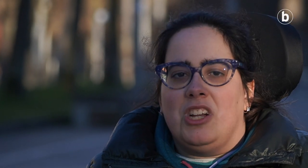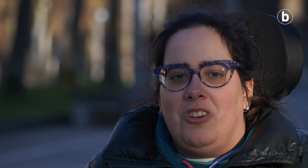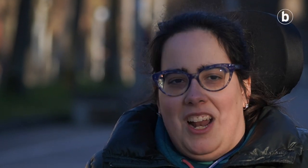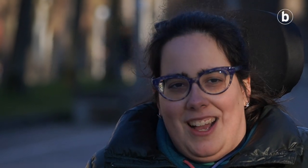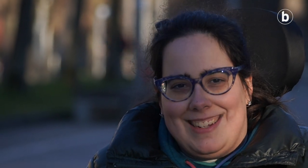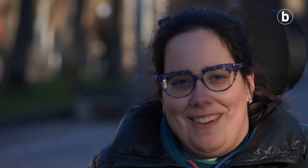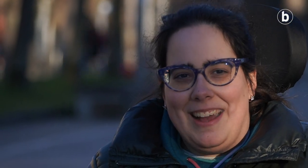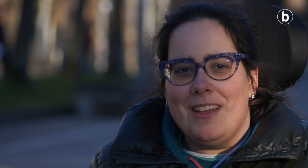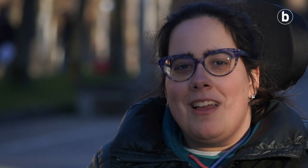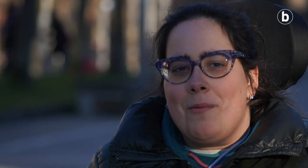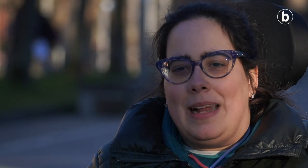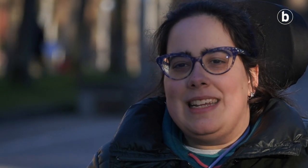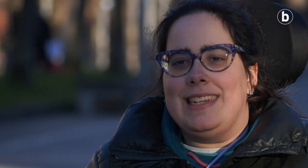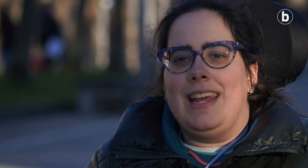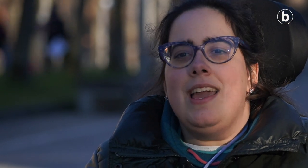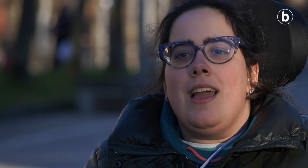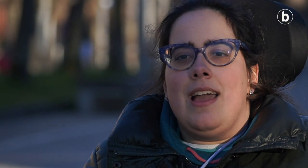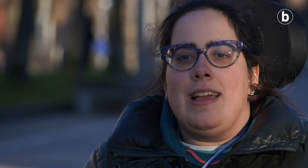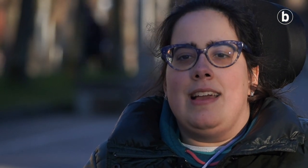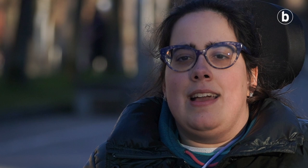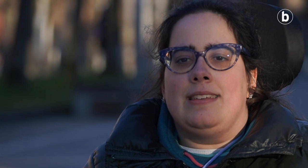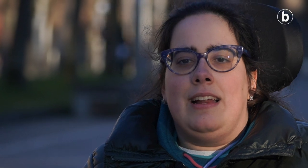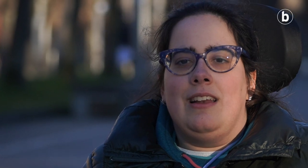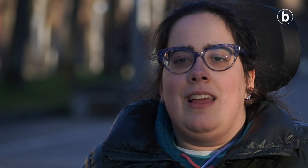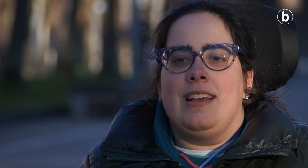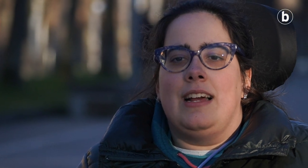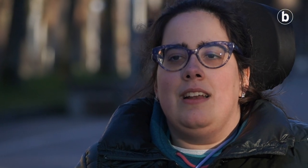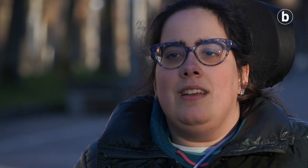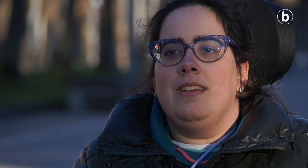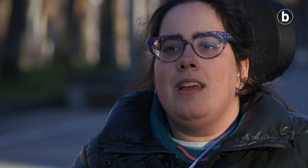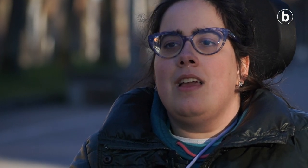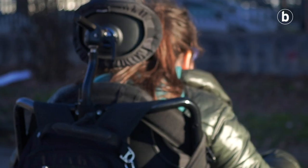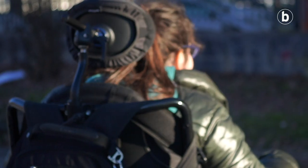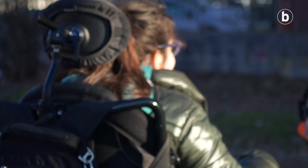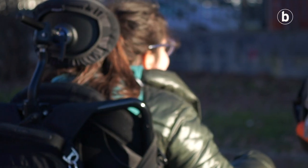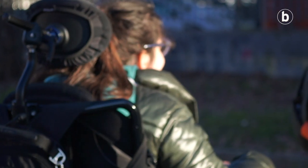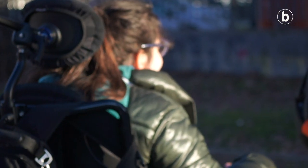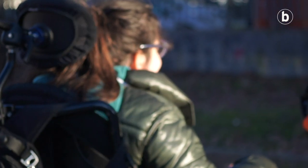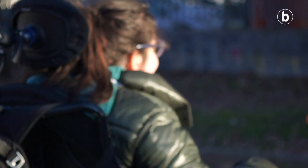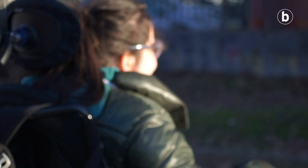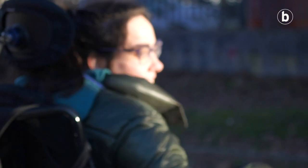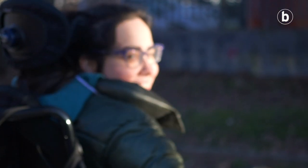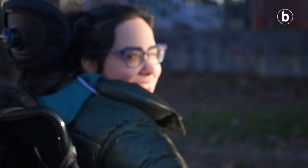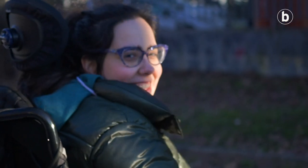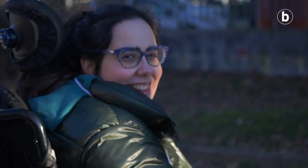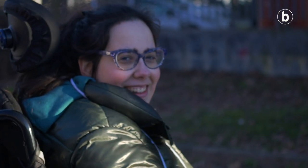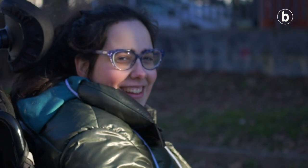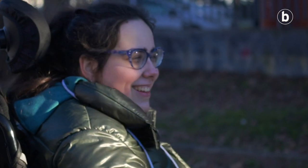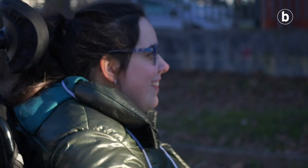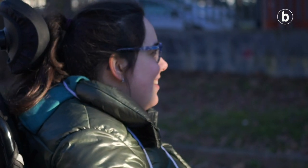DBH-ko irakasle bat, batez ere, esan zidala institutuko media